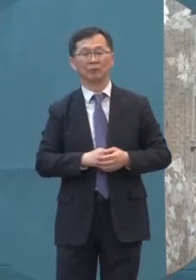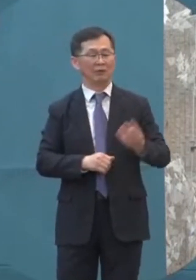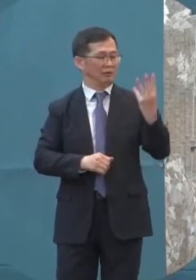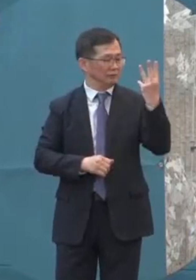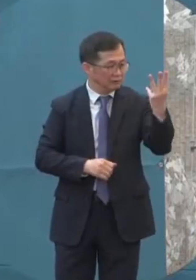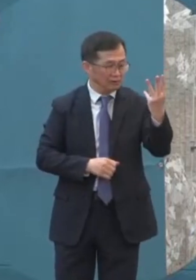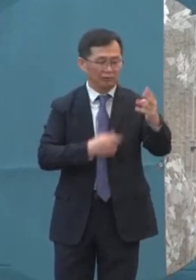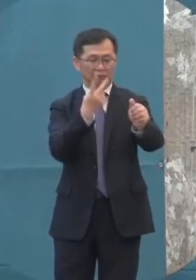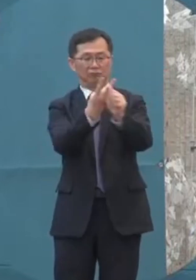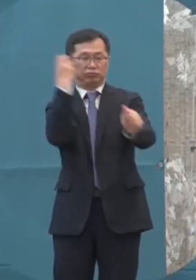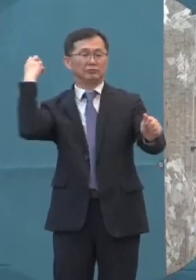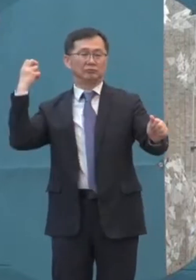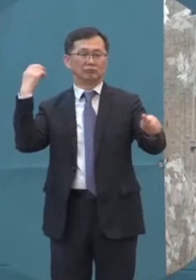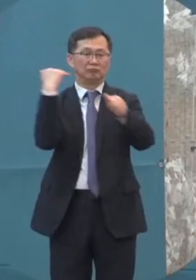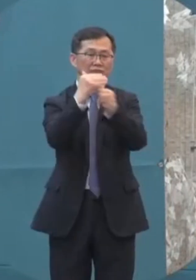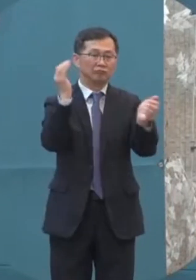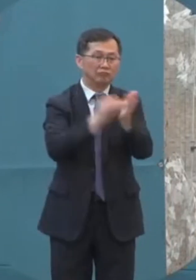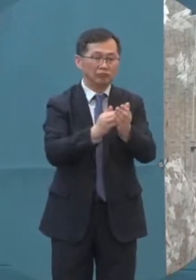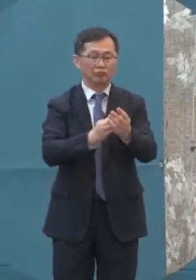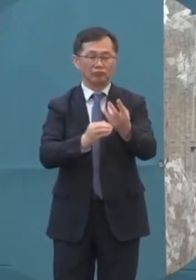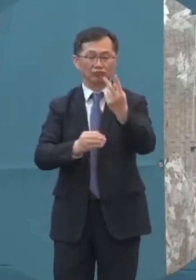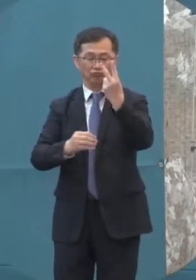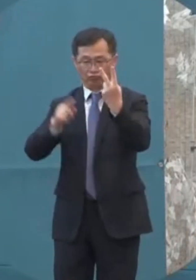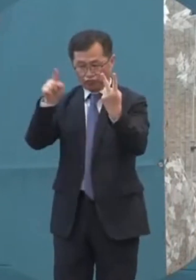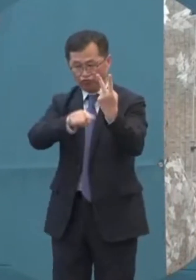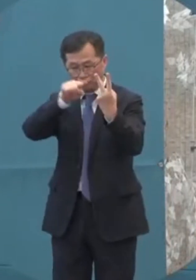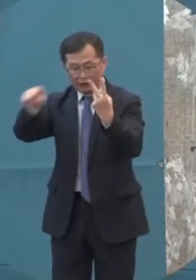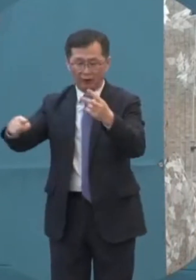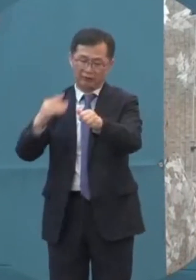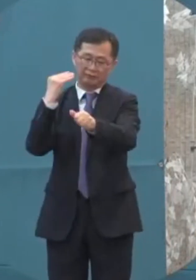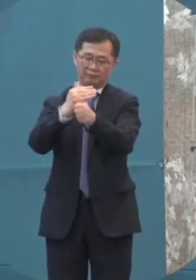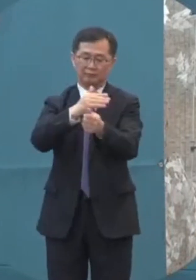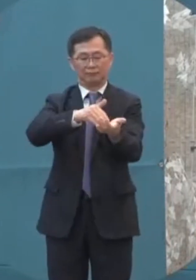3명이 탄핵돼서 2명이 파면됐습니다.